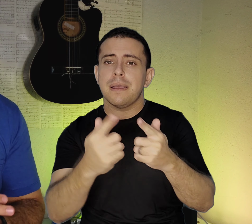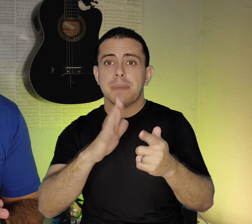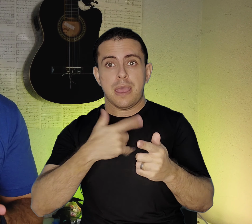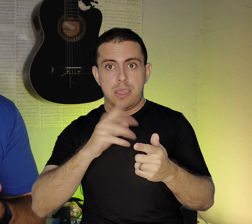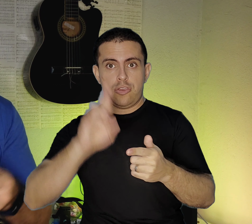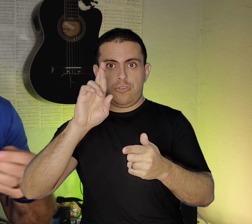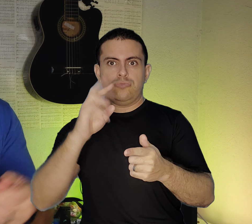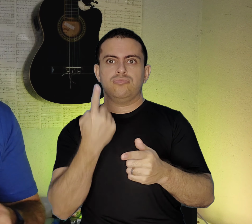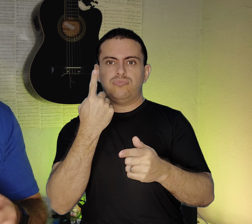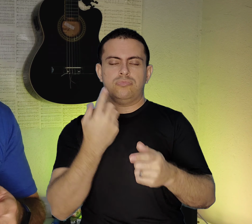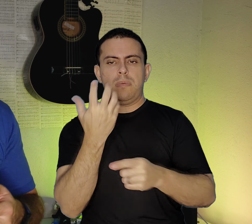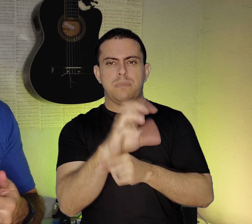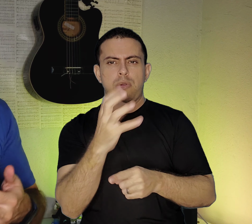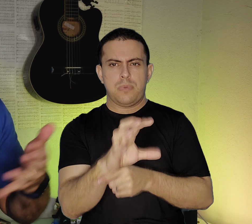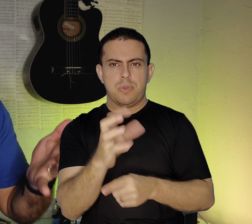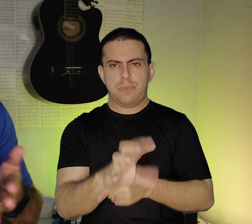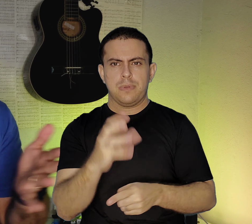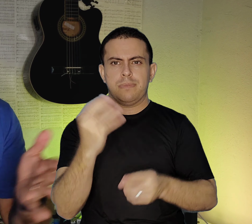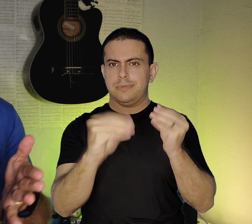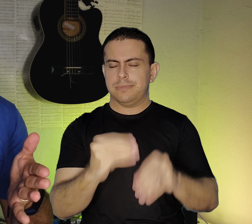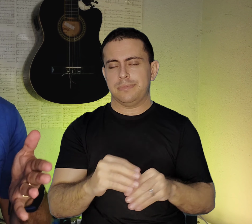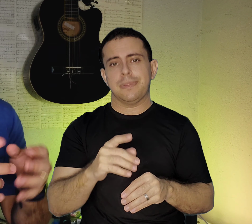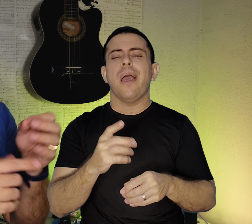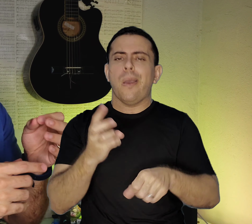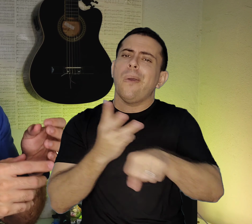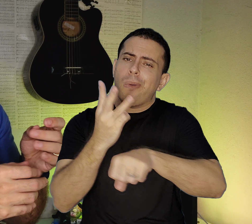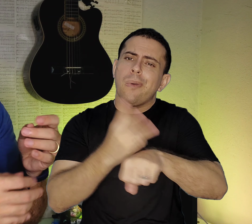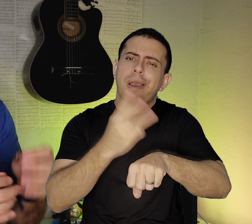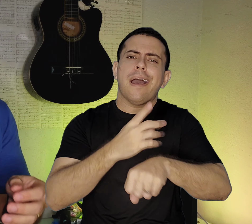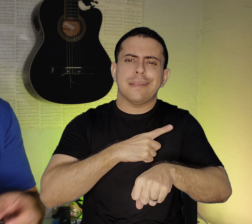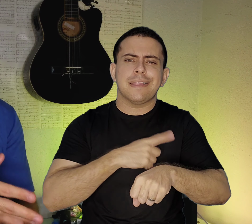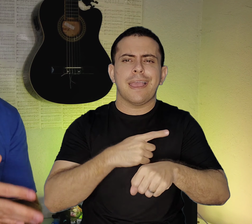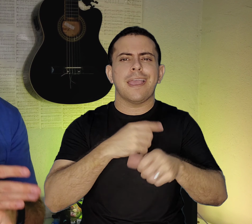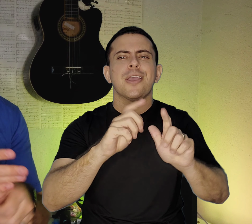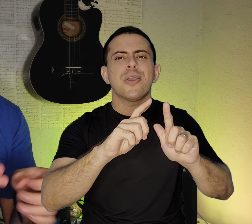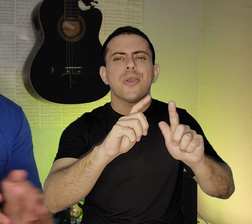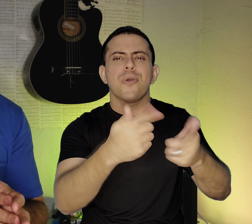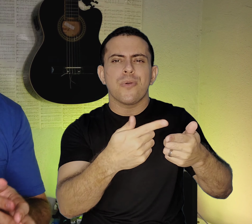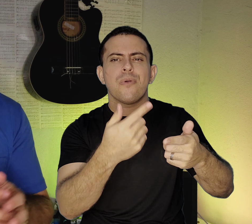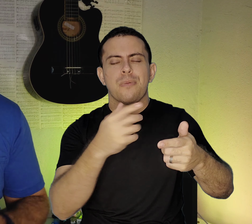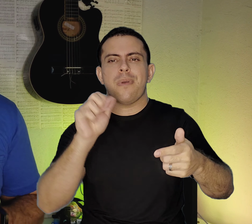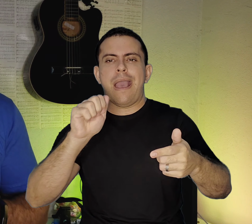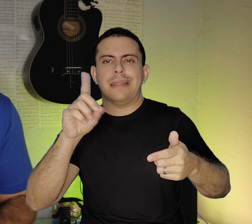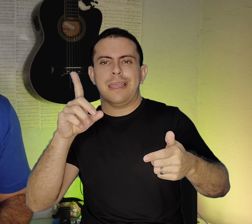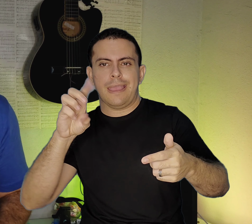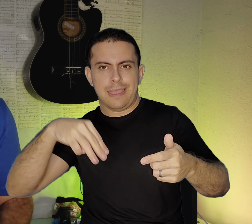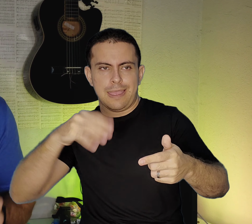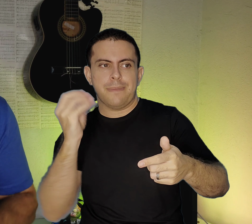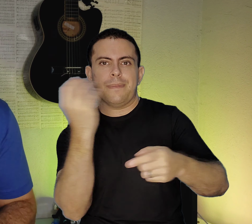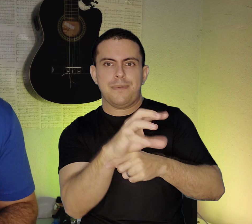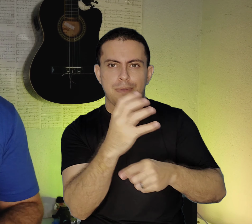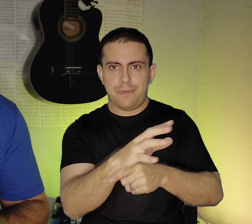postar, fazer as postagens No WhatsApp tem, que você pode ir lá controlar só apenas o administrador Mas isso veio